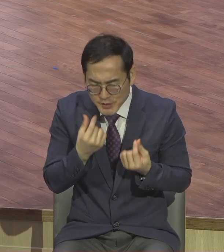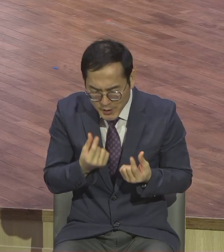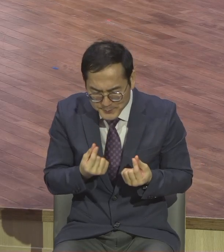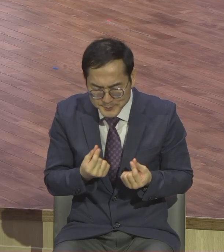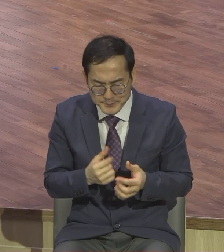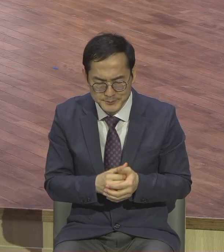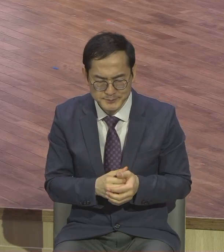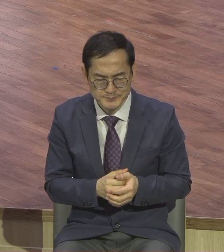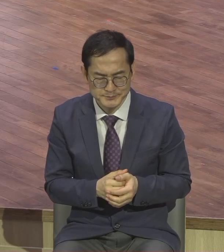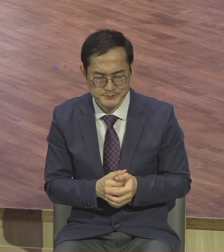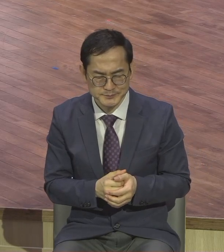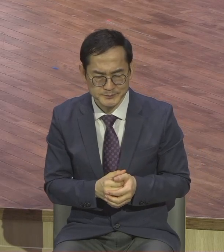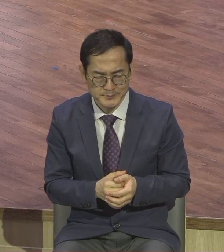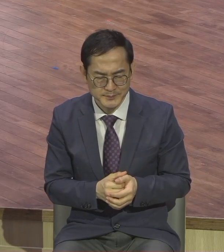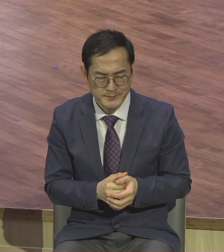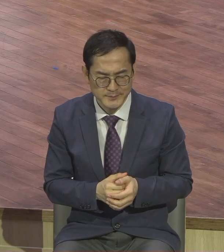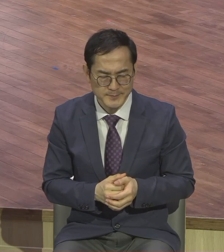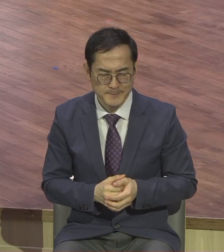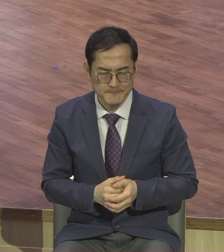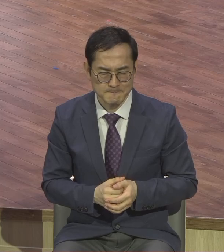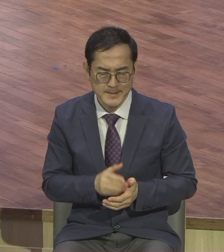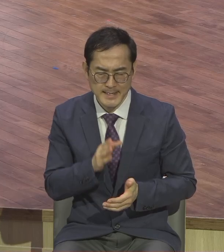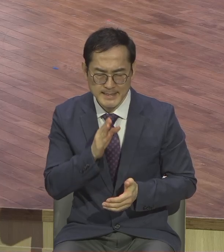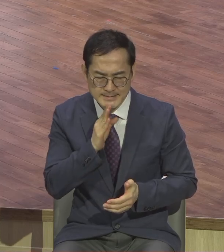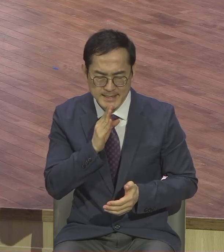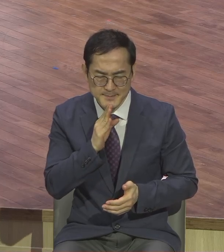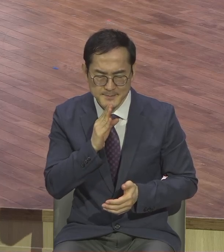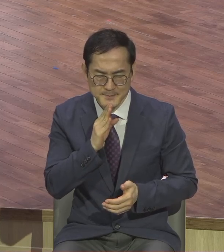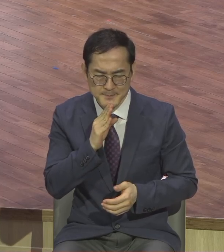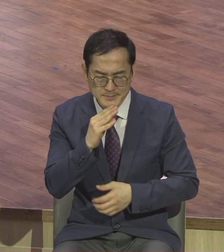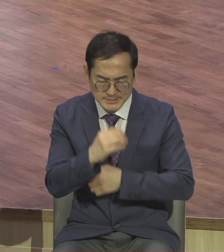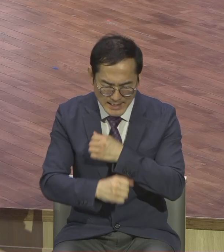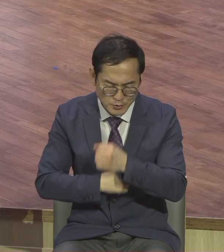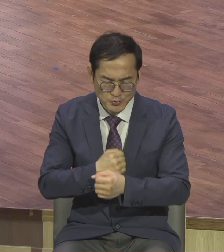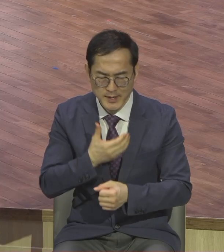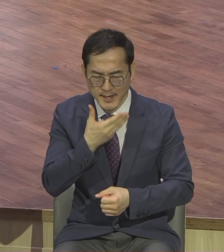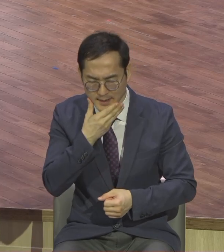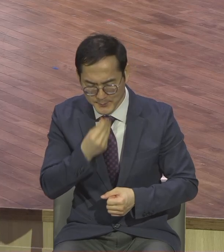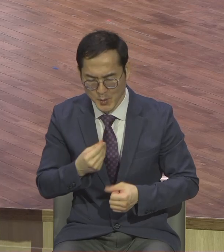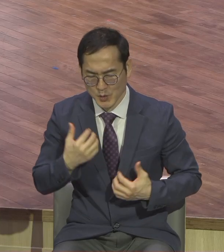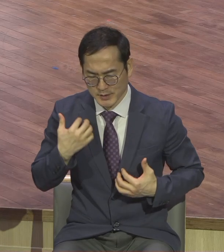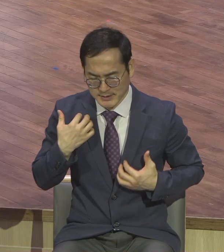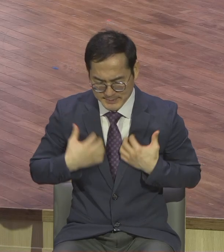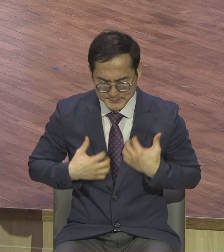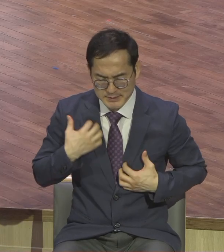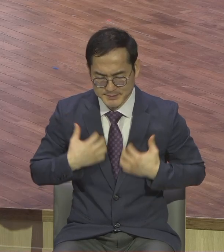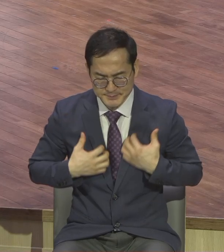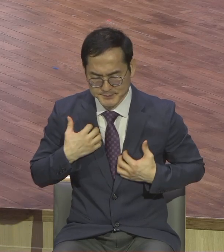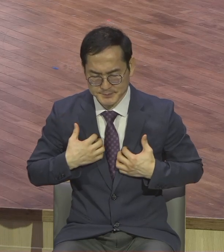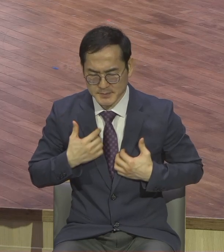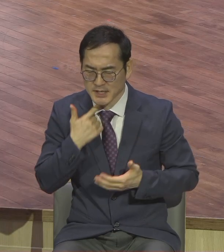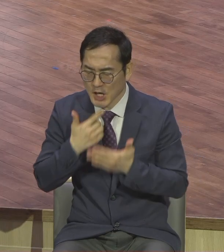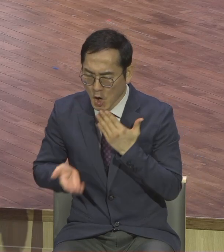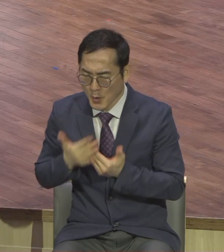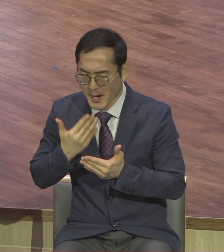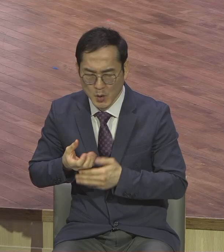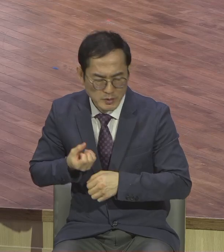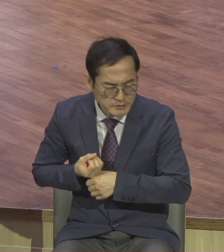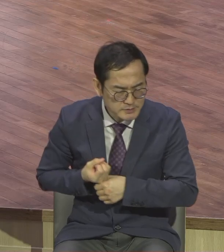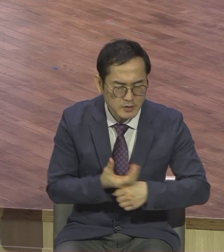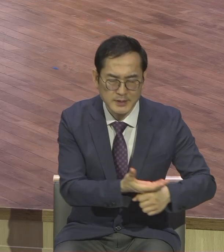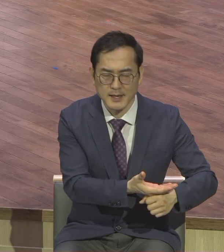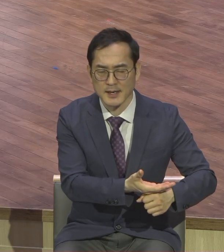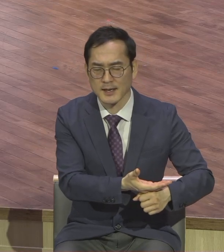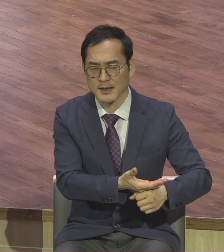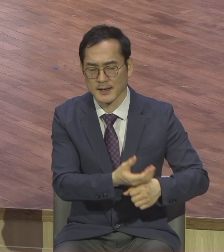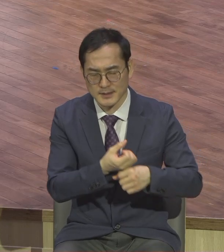이 땅에 살면서 누구도 알 수 없는 참 자유, 참 해방, 참 누림, 참 기쁨을 삶 속에서 그